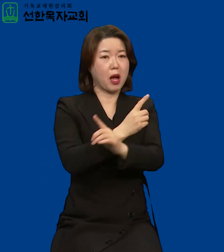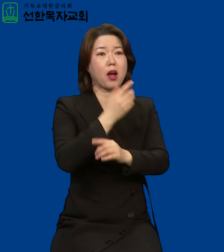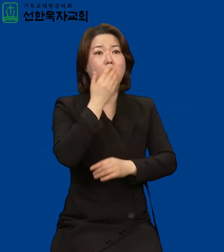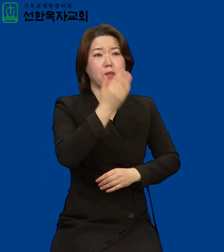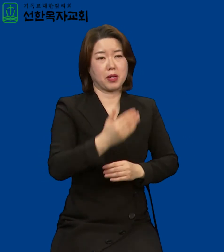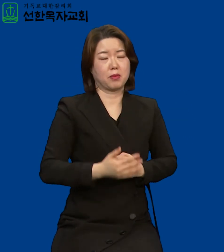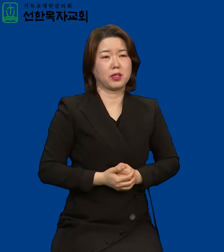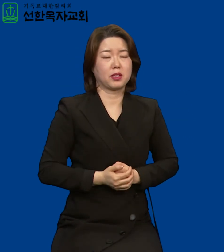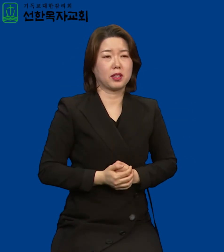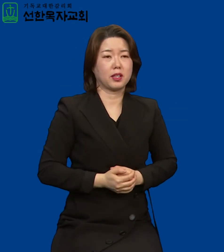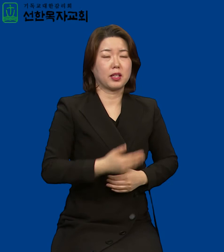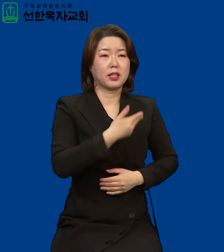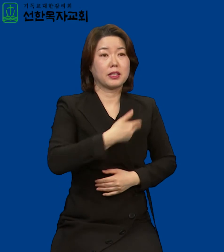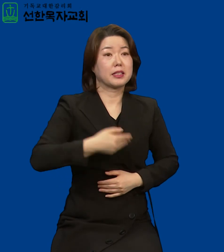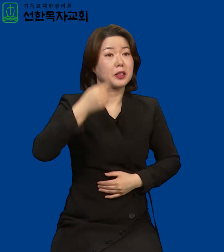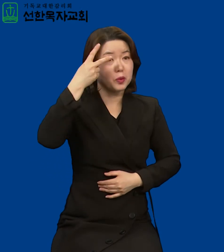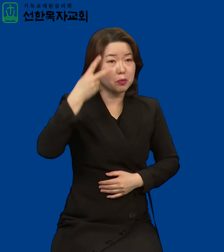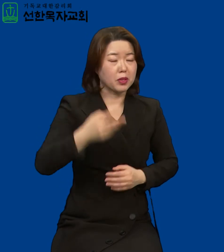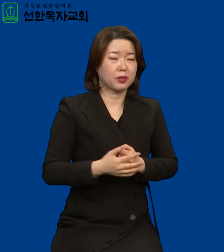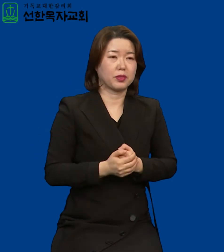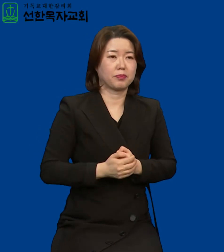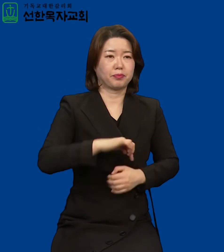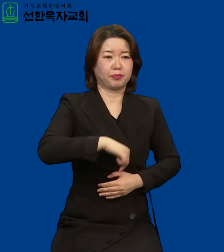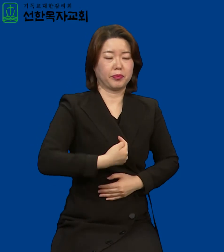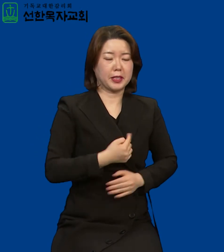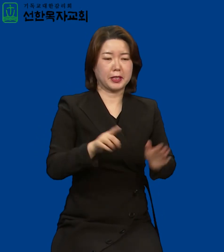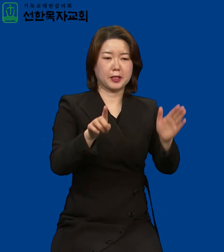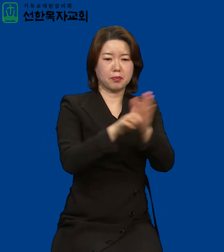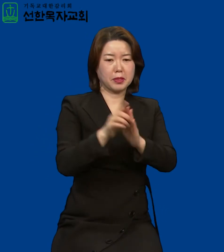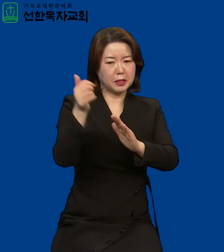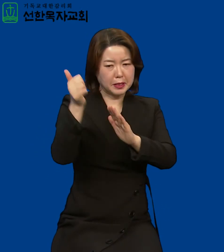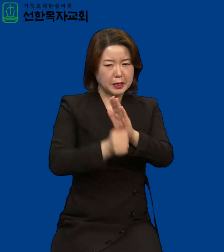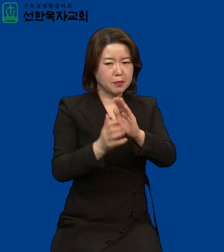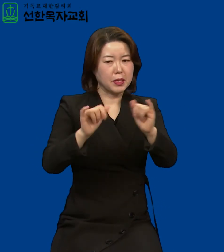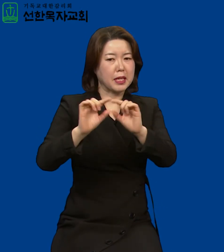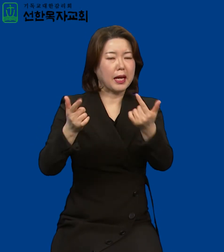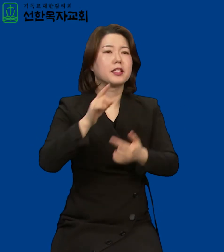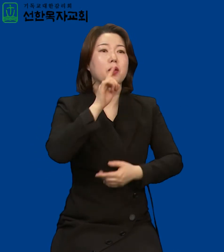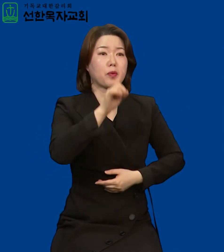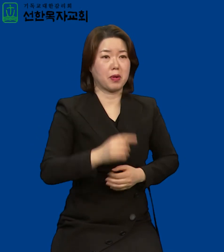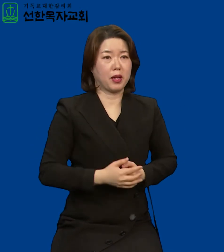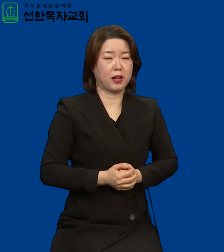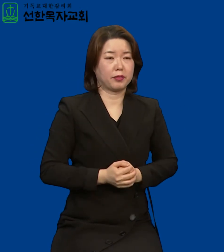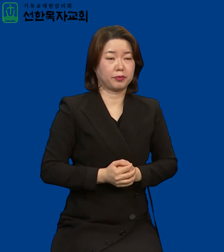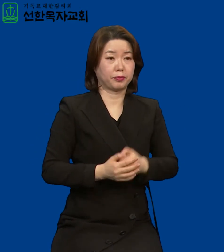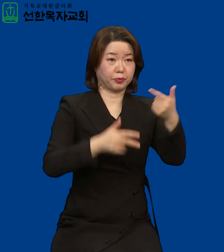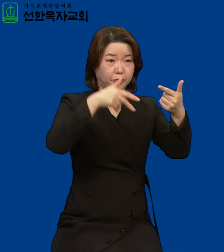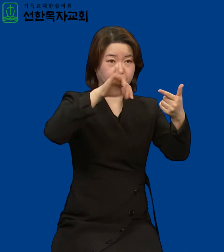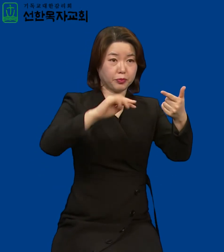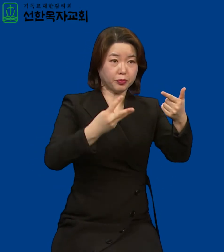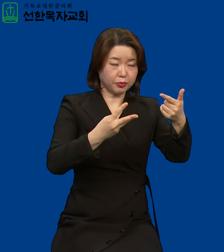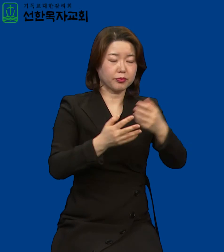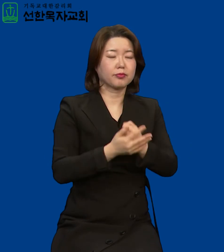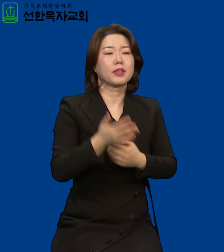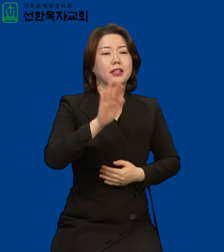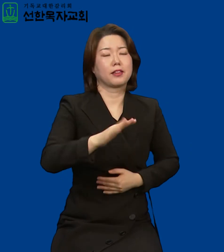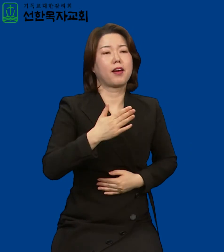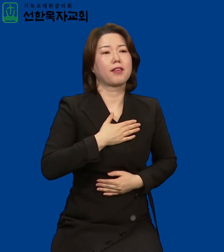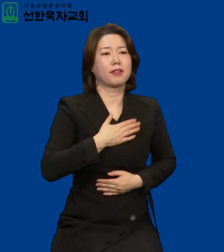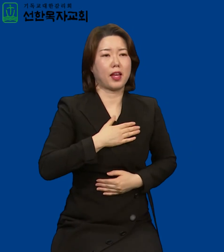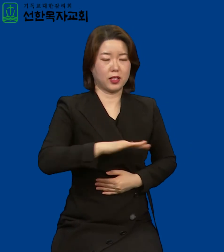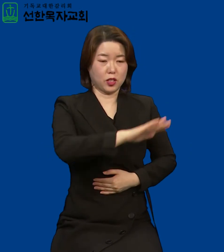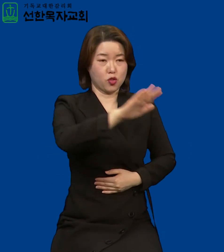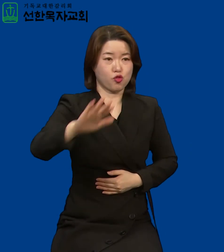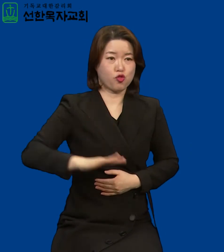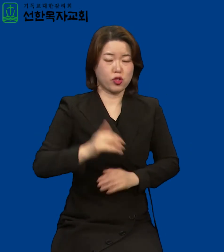사도 바울은 자기는 믿음의 실격자가 아니라고 말했습니다. 6절에 보면 그러나 나는